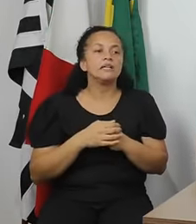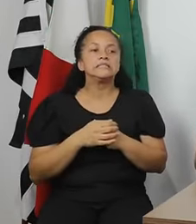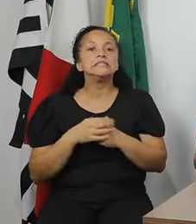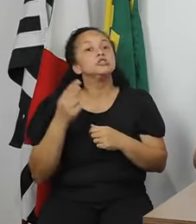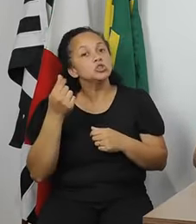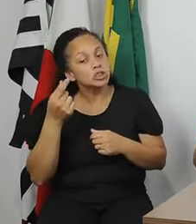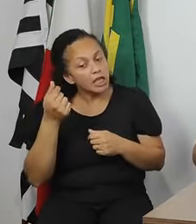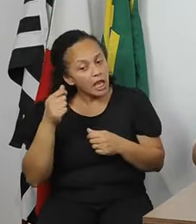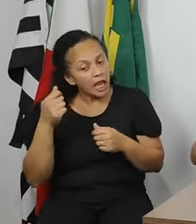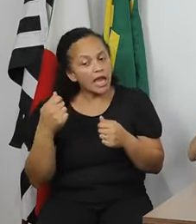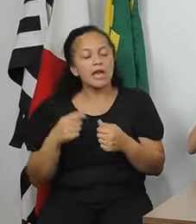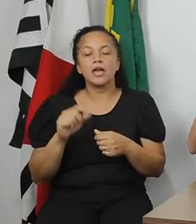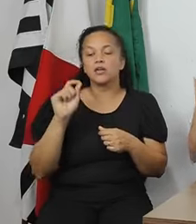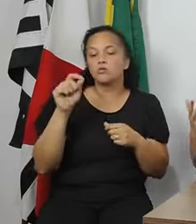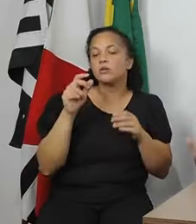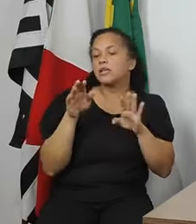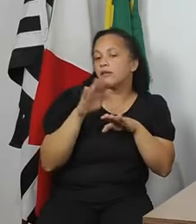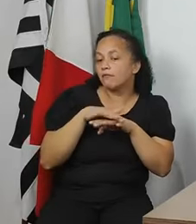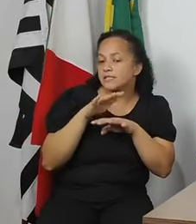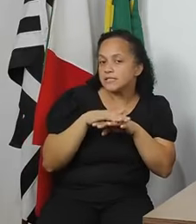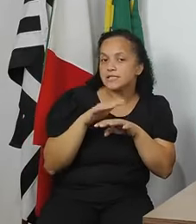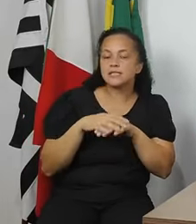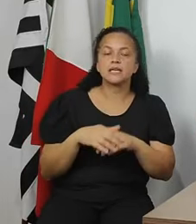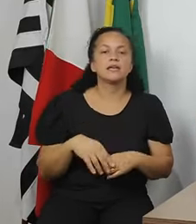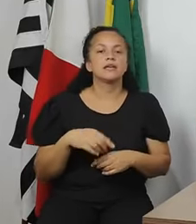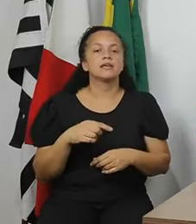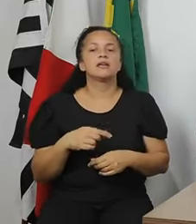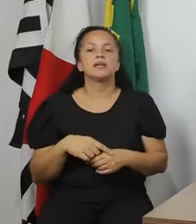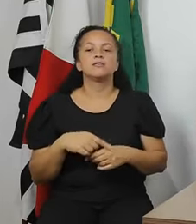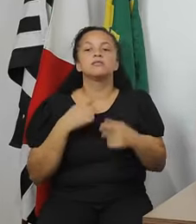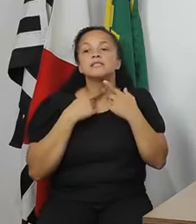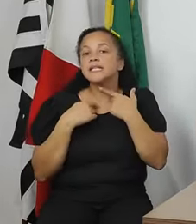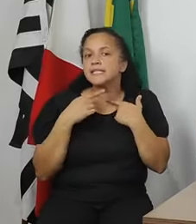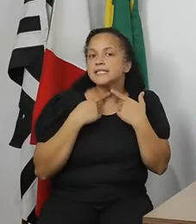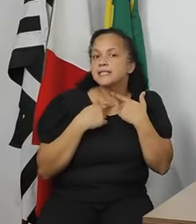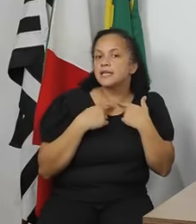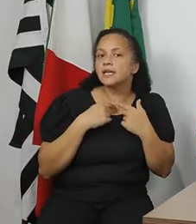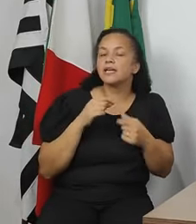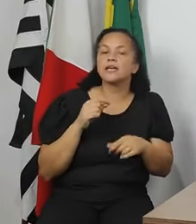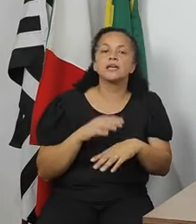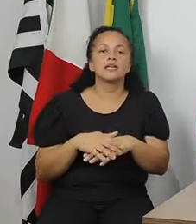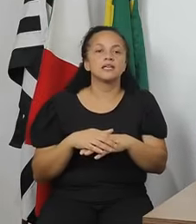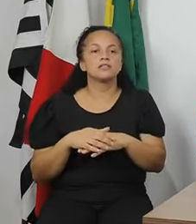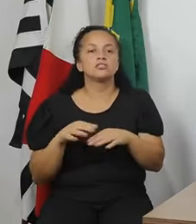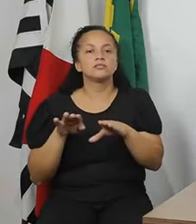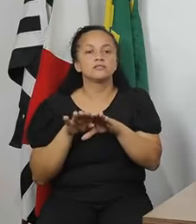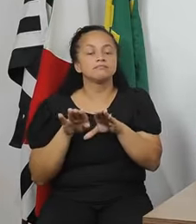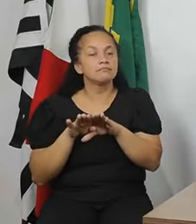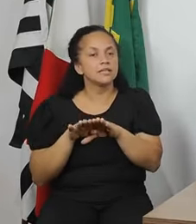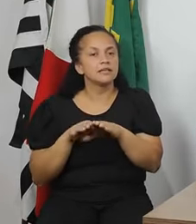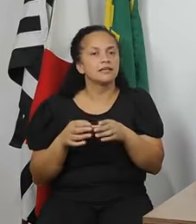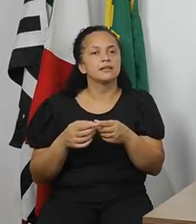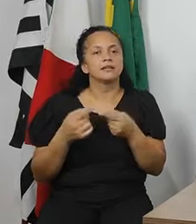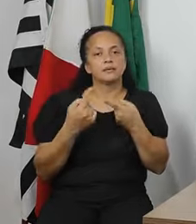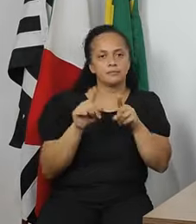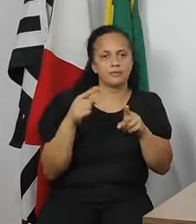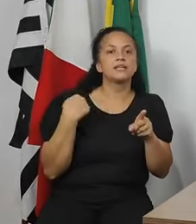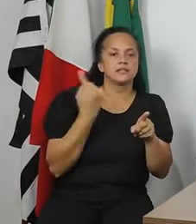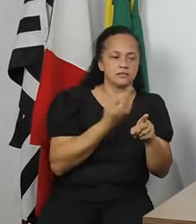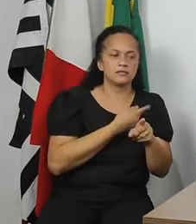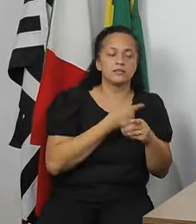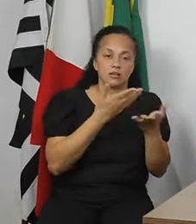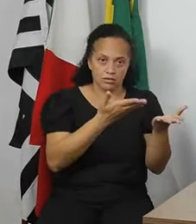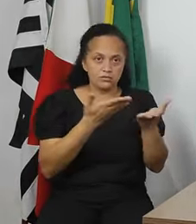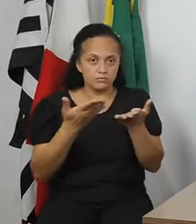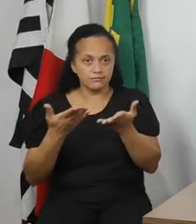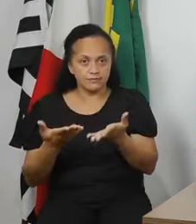financeira, os meus projetos pessoais. Mas eu acho que o convite que fica aqui pra gente, inclusive pra